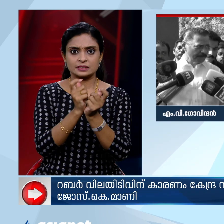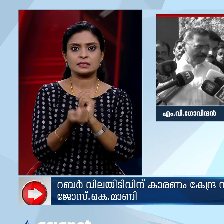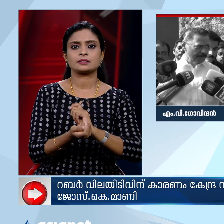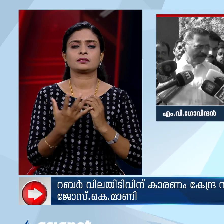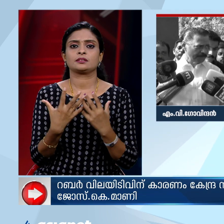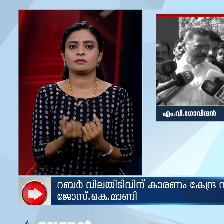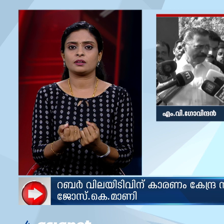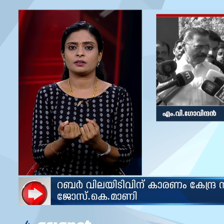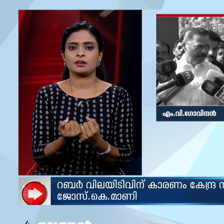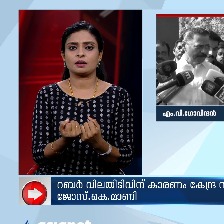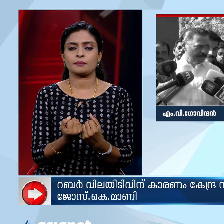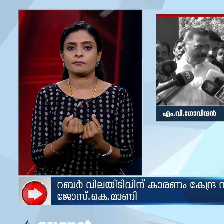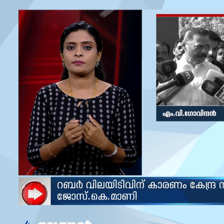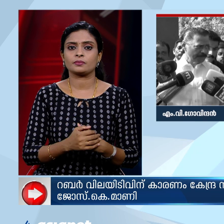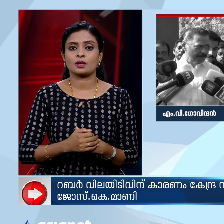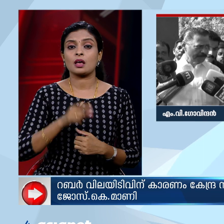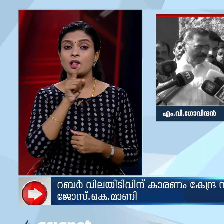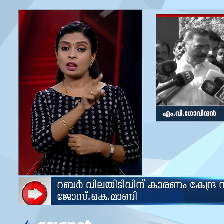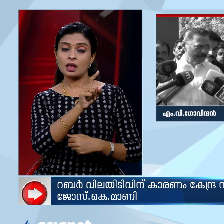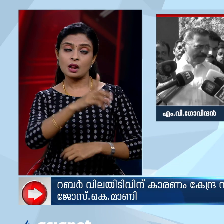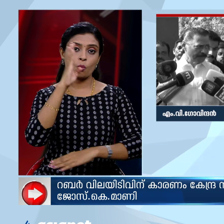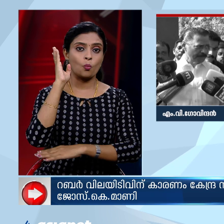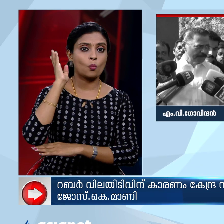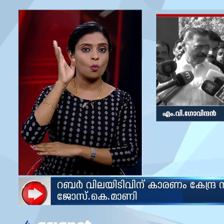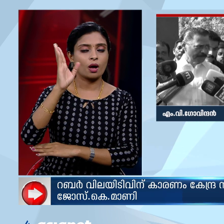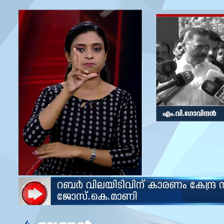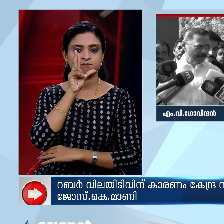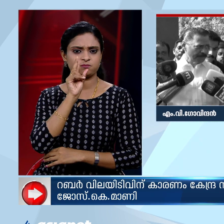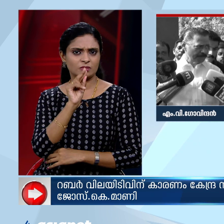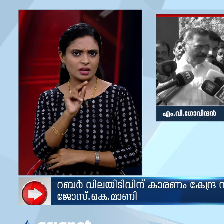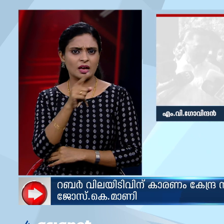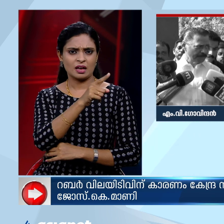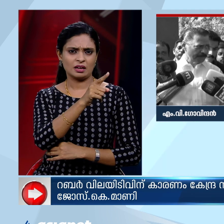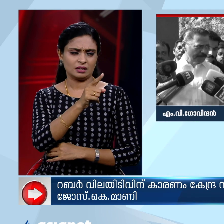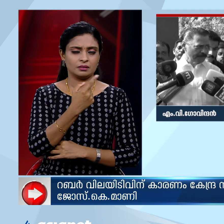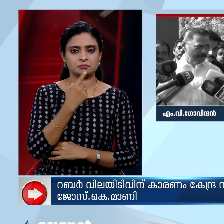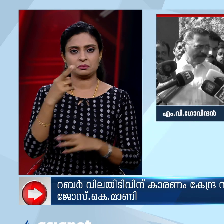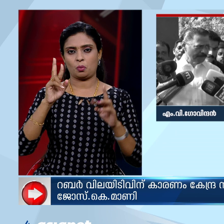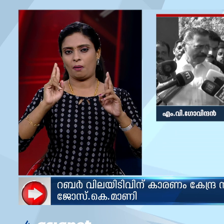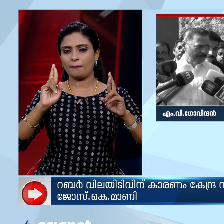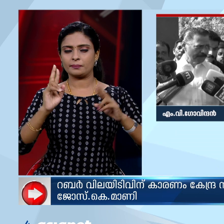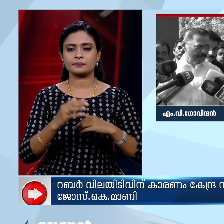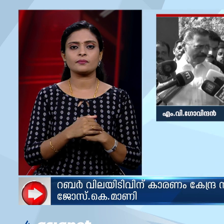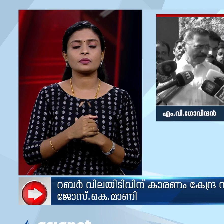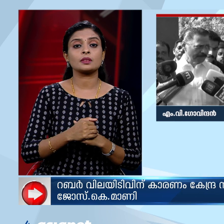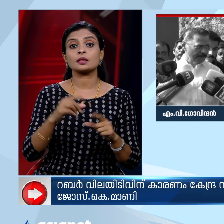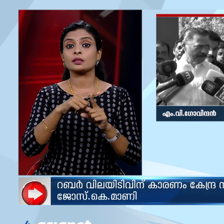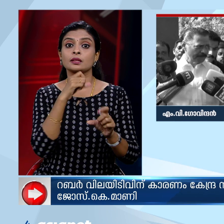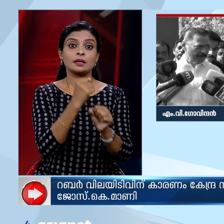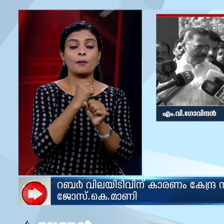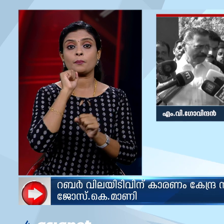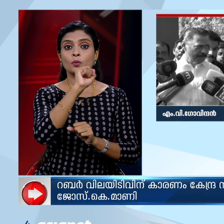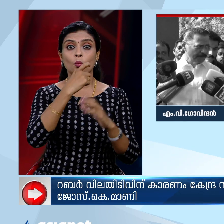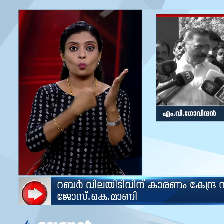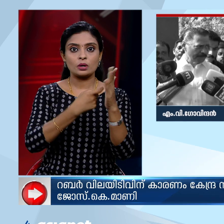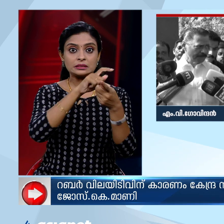അതാണ് അദ്ദേഹം അദ്ദേഹത്തിൻ്റെ പ്രസംഗത്തിൽ കൂടെ ഉദ്ദേശിക്കുന്നതെന്നാണ് ഞാൻ മനസ്സിലാക്കുന്നത്. അപ്പോൾ തീർച്ചയായും കേന്ദ്രത്തിൻ്റെ നയങ്ങൾ തിരുത്തിയെങ്കിൽ മാത്രമേ